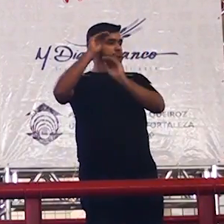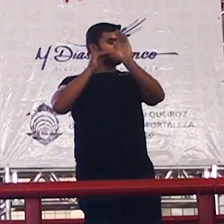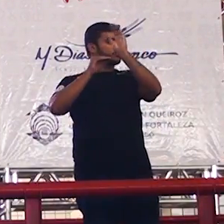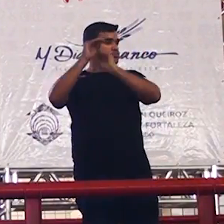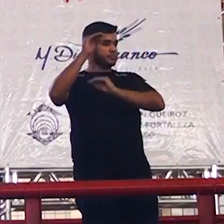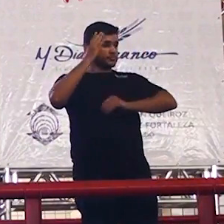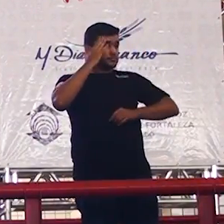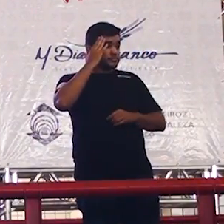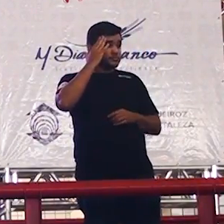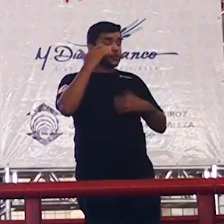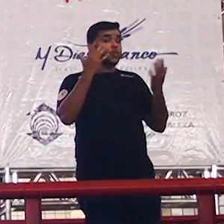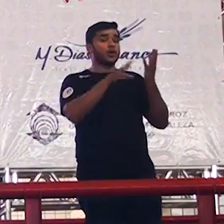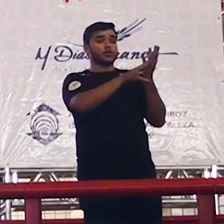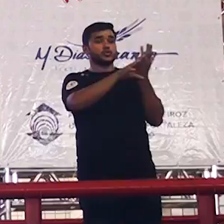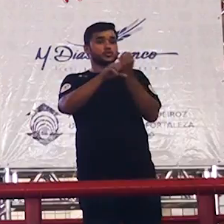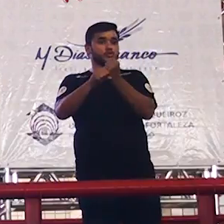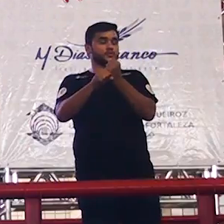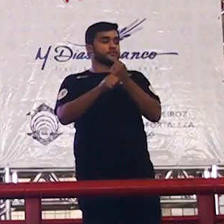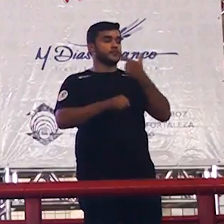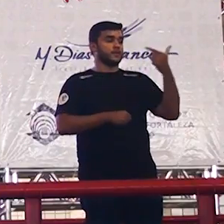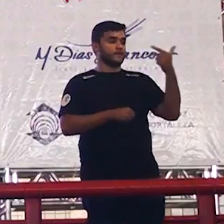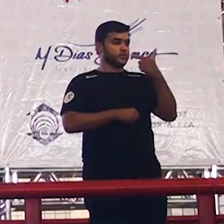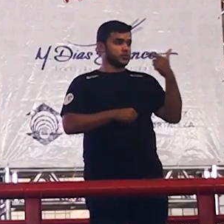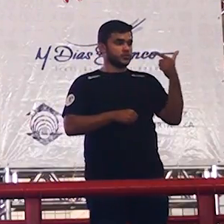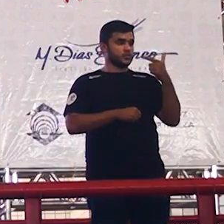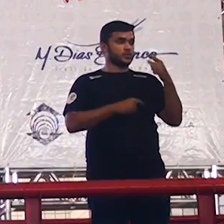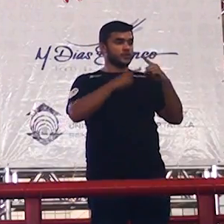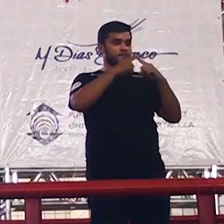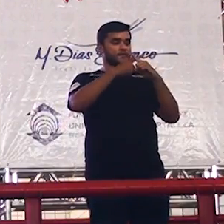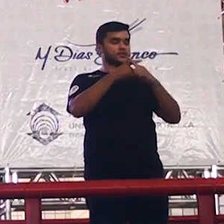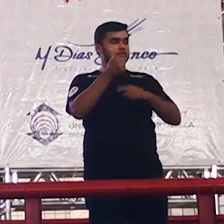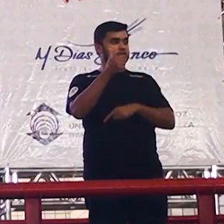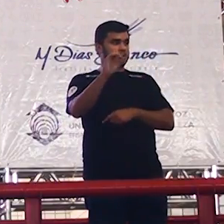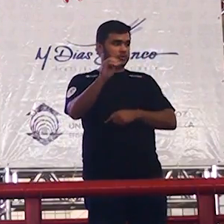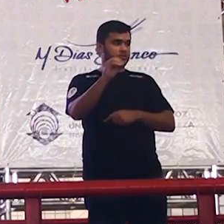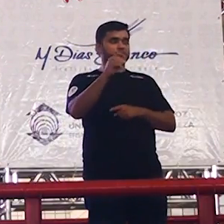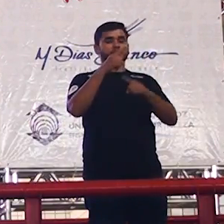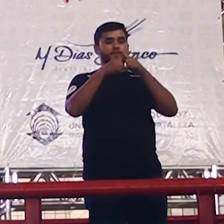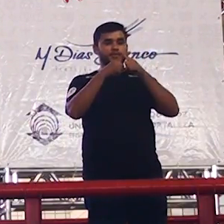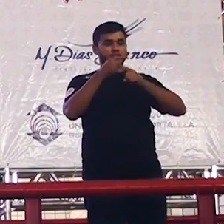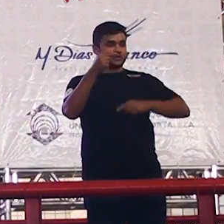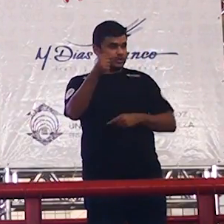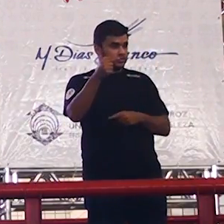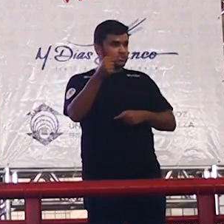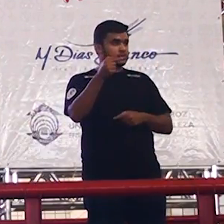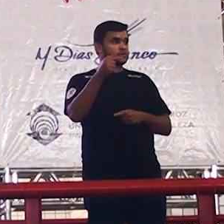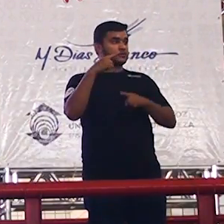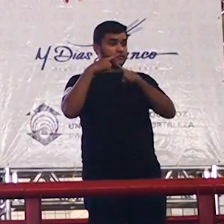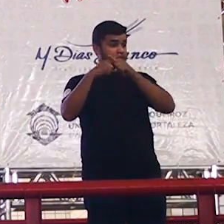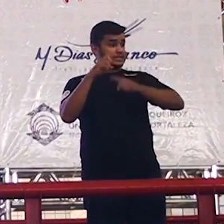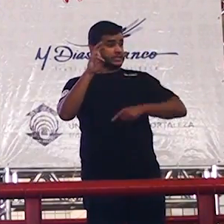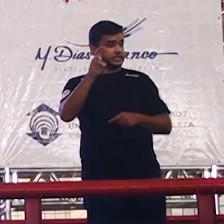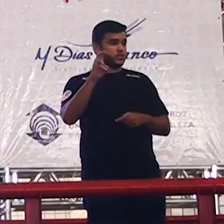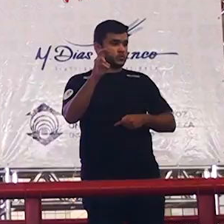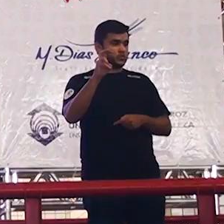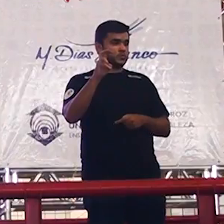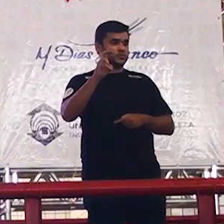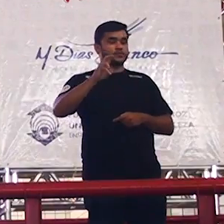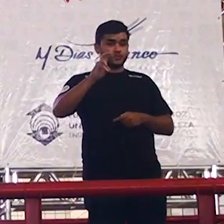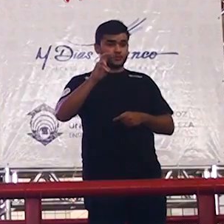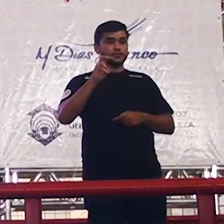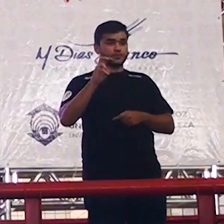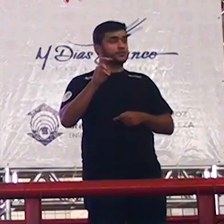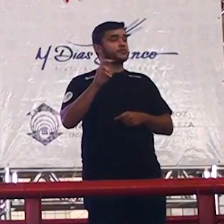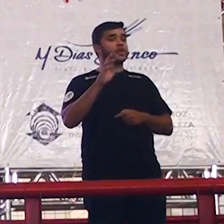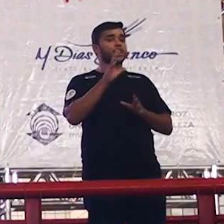Ficando o quê? Qual o resultado? 22 vezes 10, vezes 7, vezes 5. Que isso